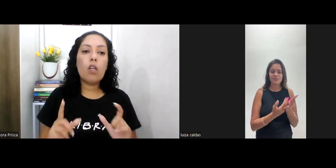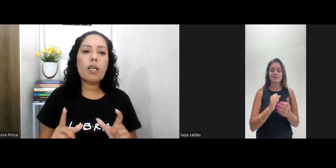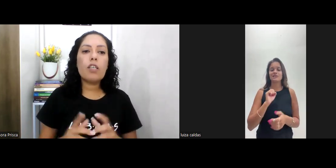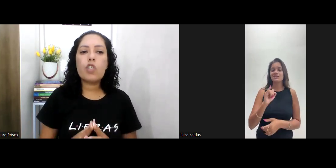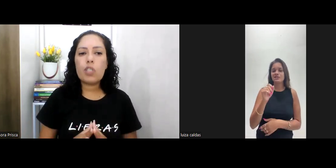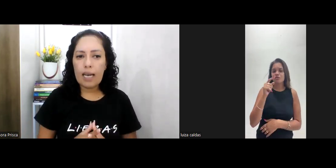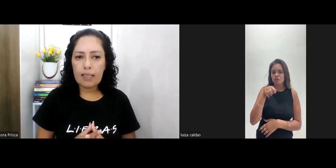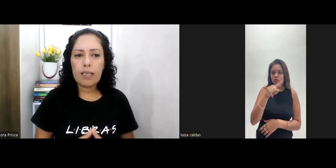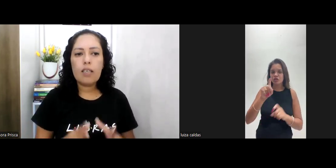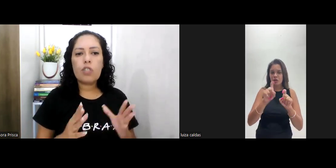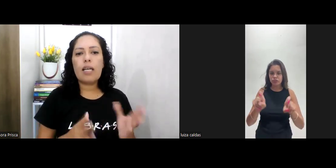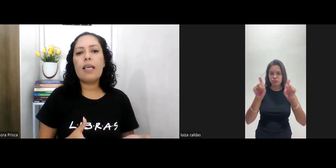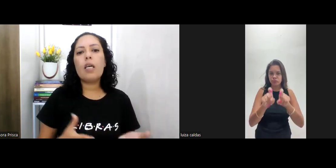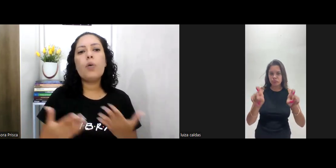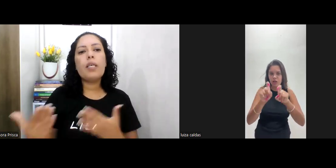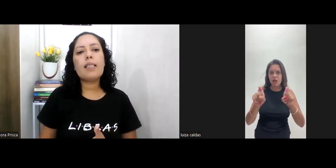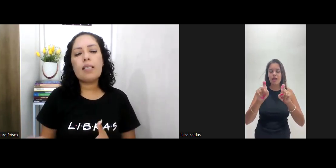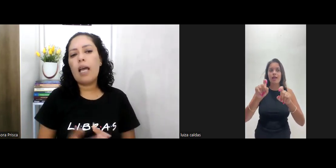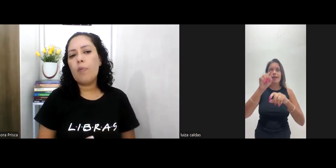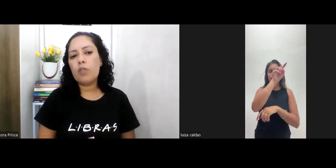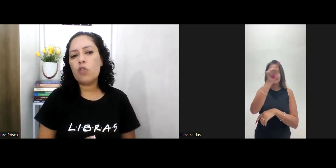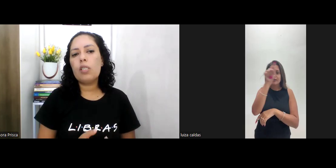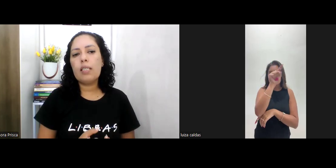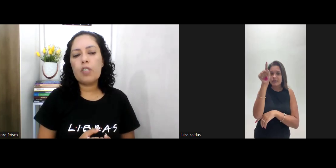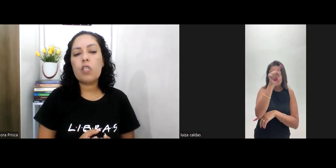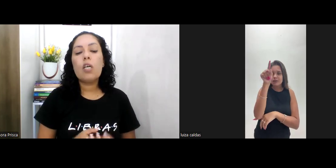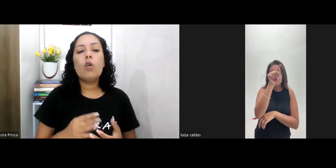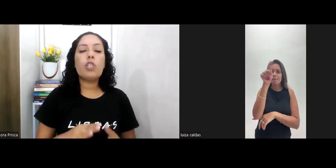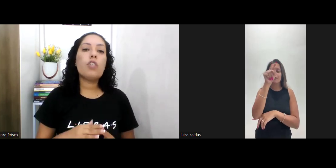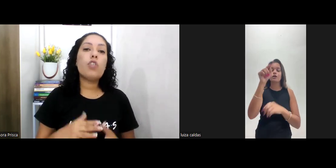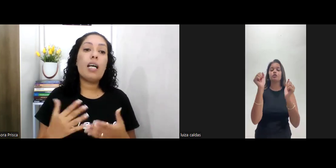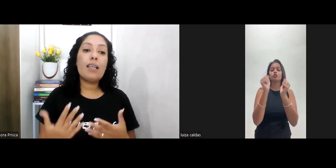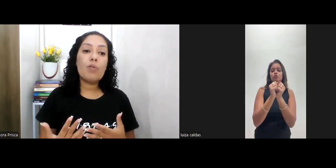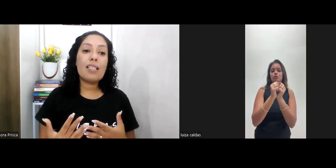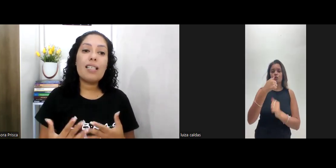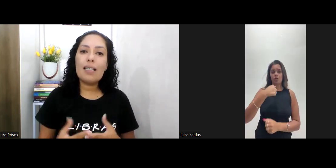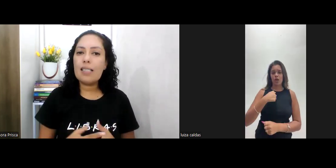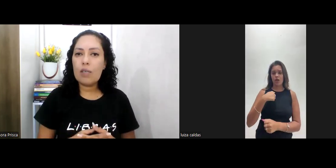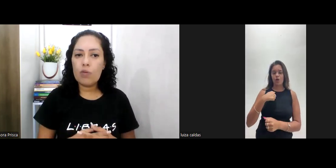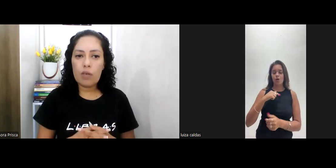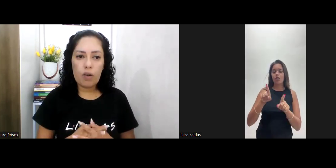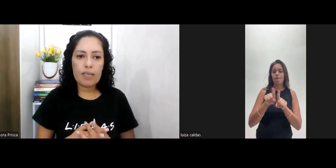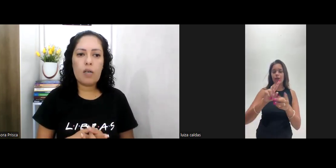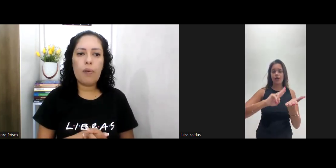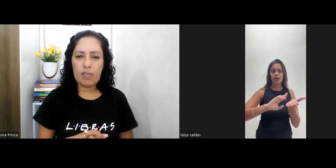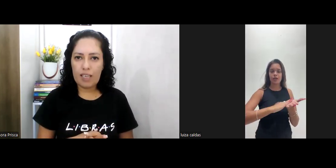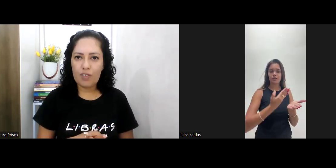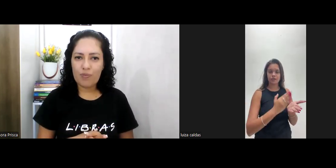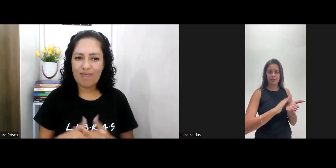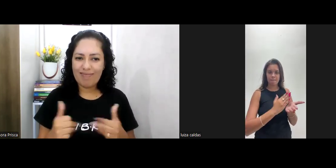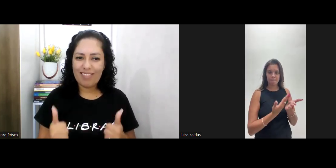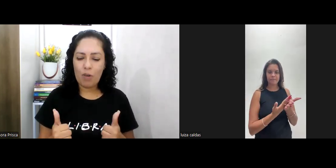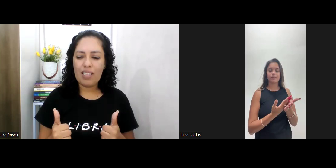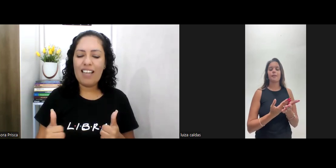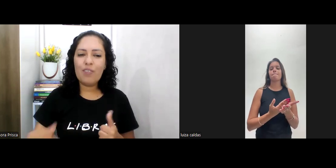e coloca em destaque. Estará eu e as intérpretes de Libras, onde elas estarão sinalizando a informação para